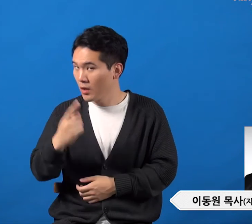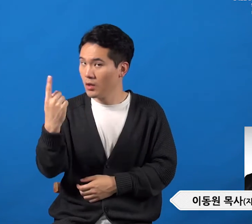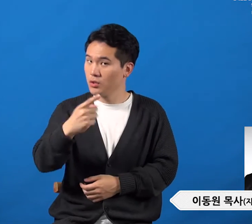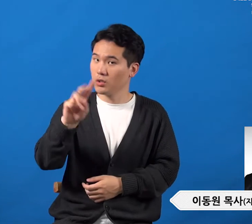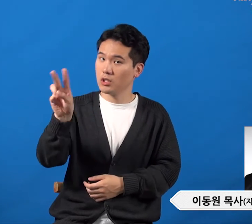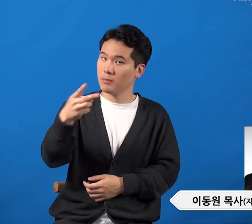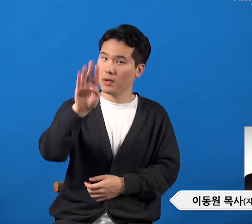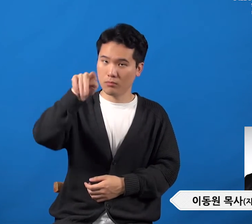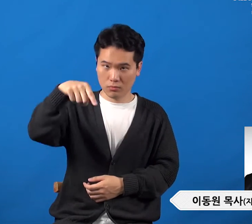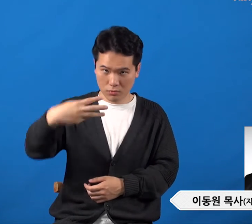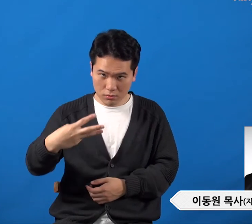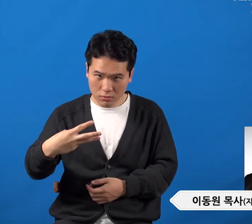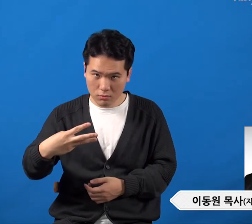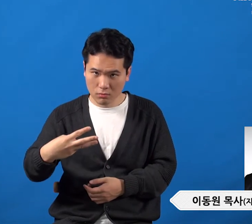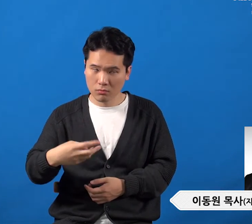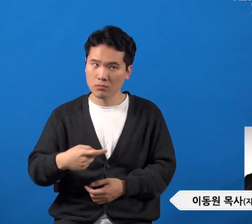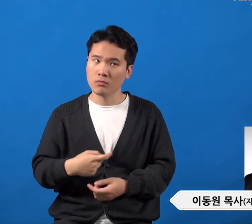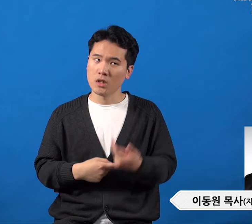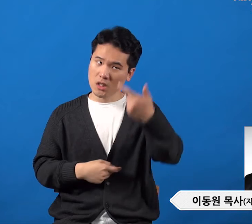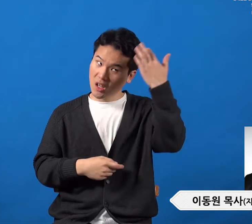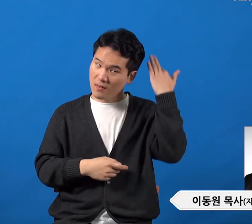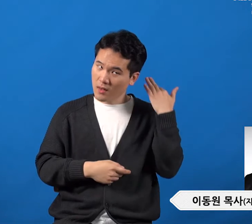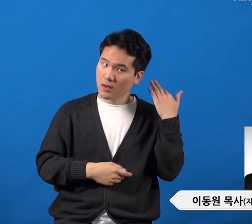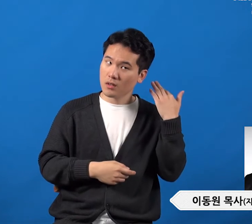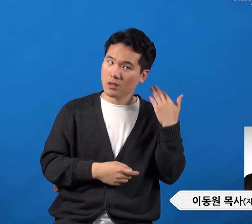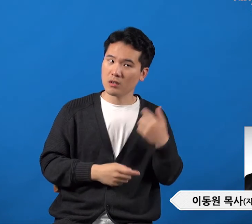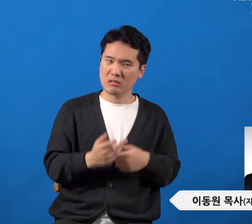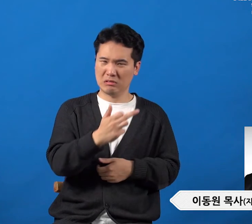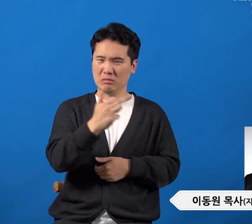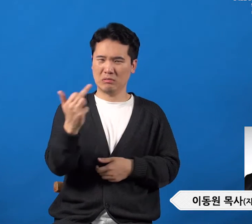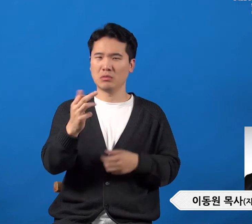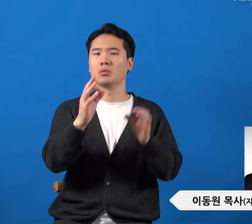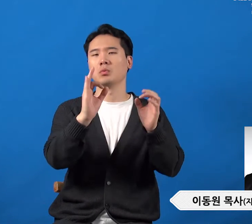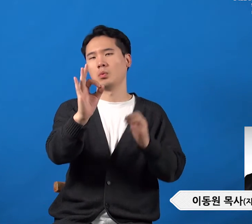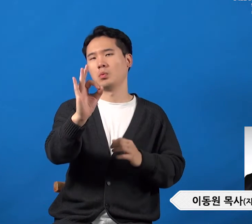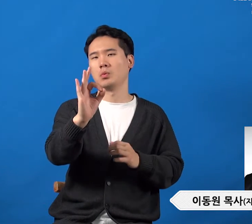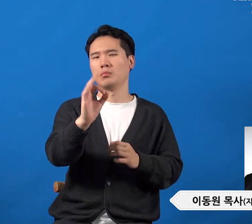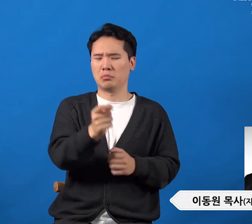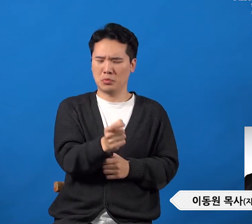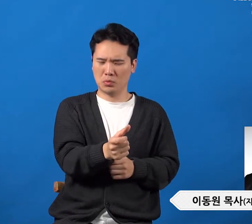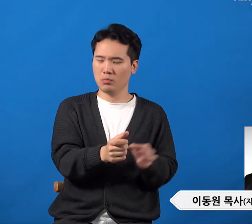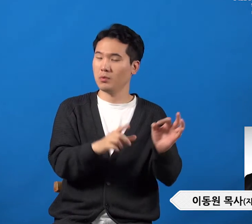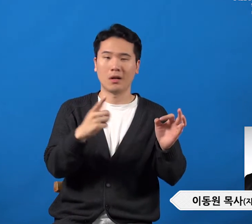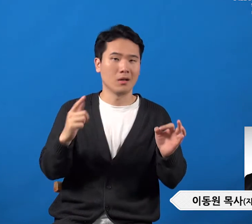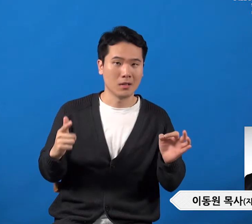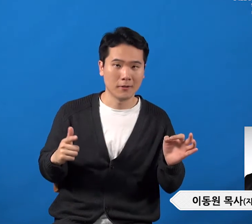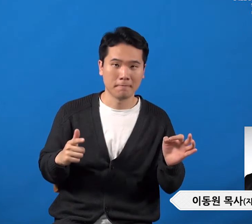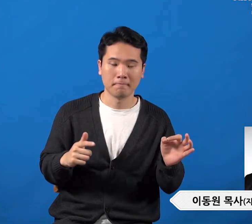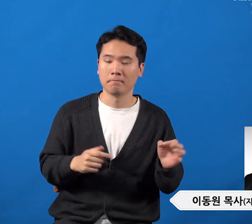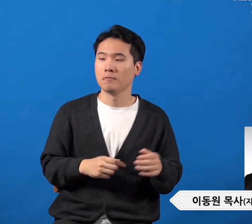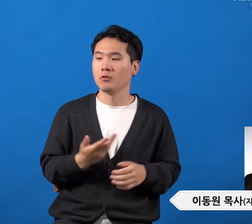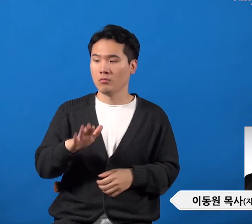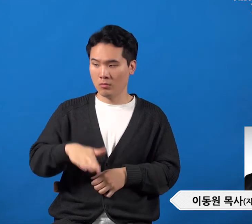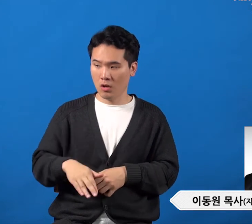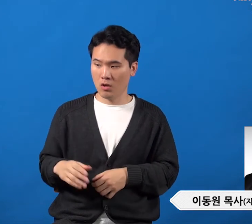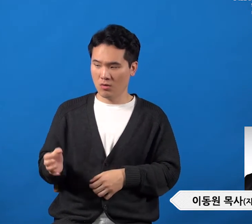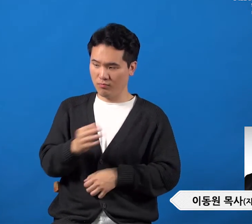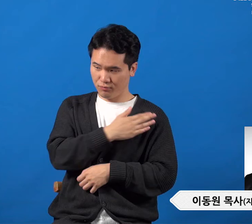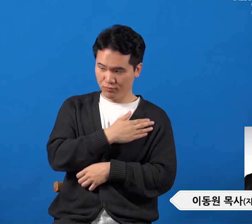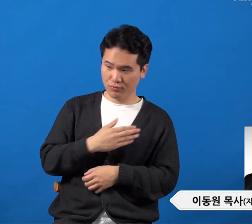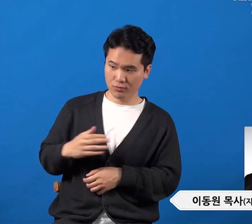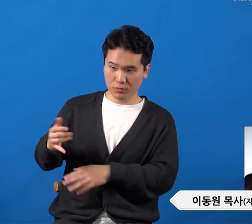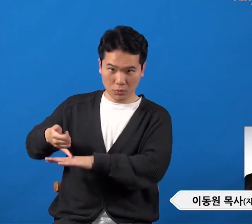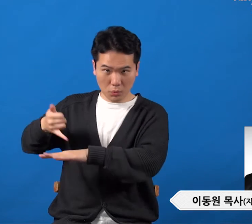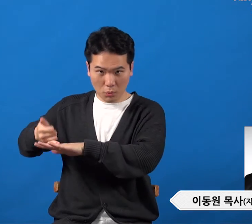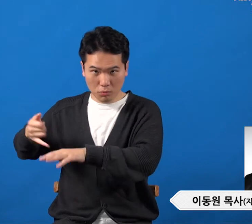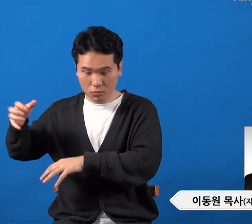그 당시로는 지금 옛날 얘기인데 상당히 큰 돈이에요. 적은 돈이 아닙니다. 그런데도 그 부자